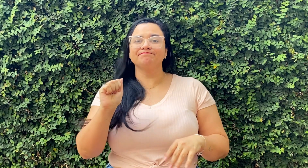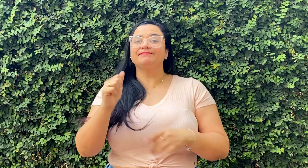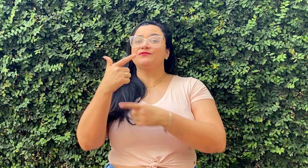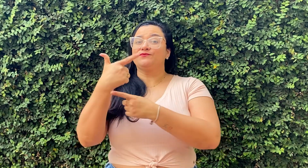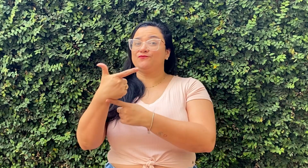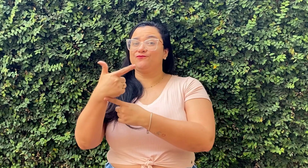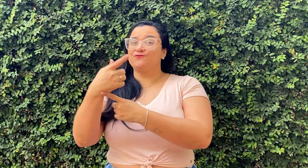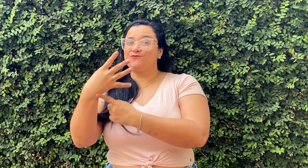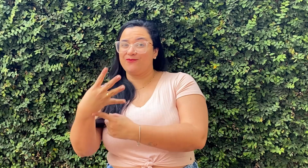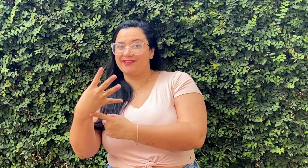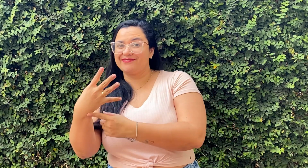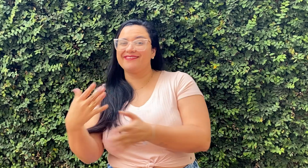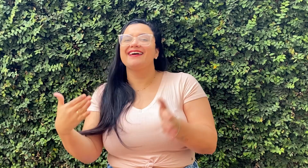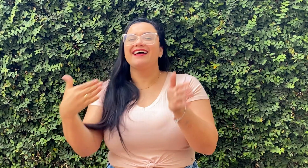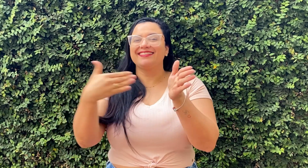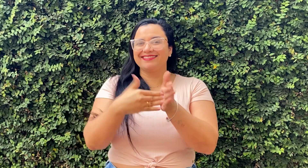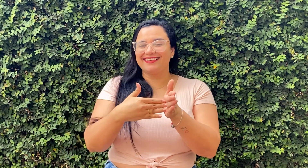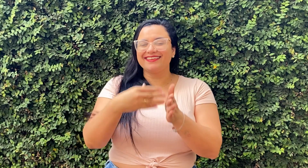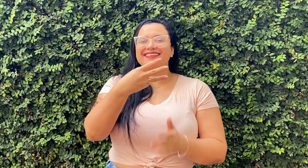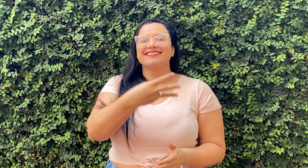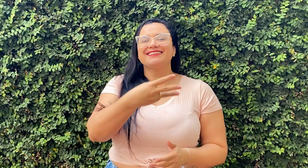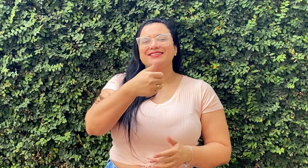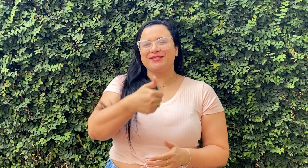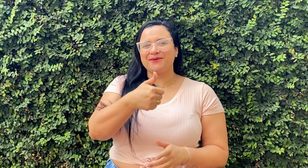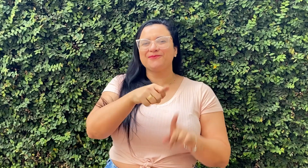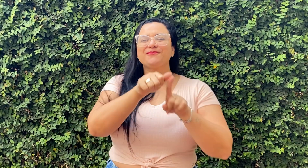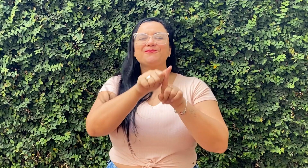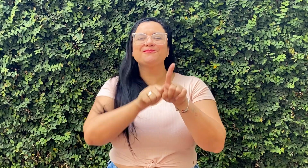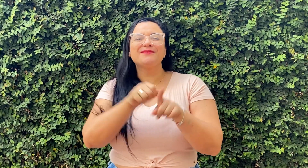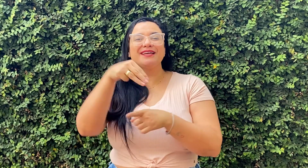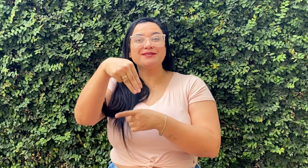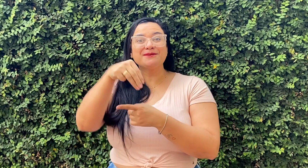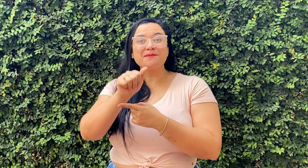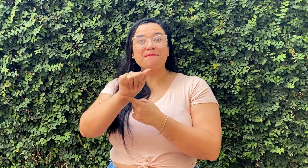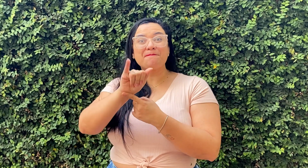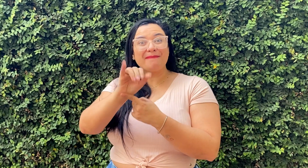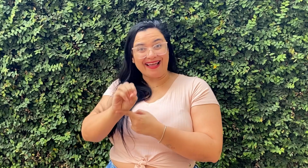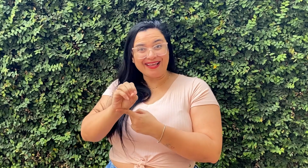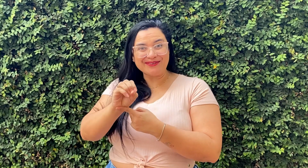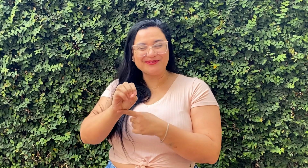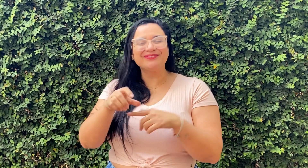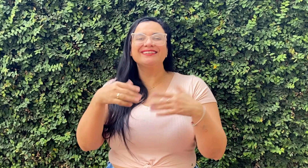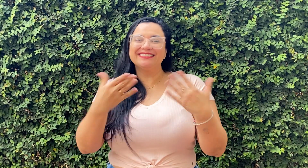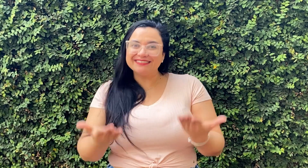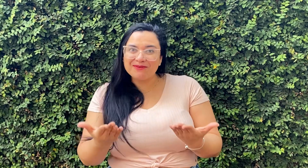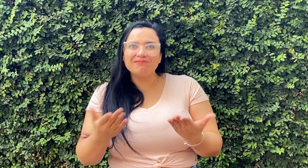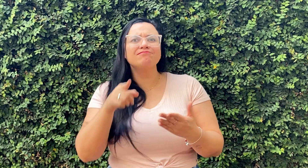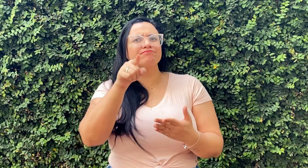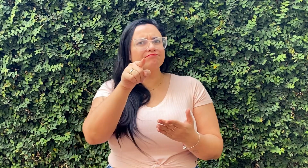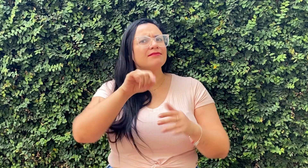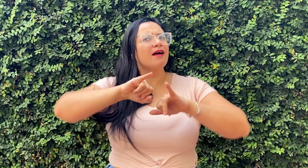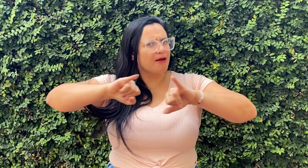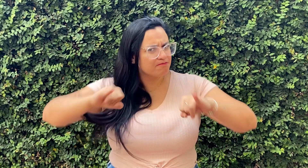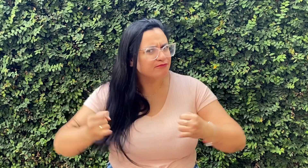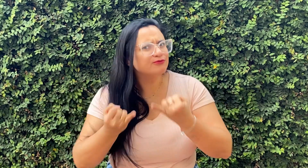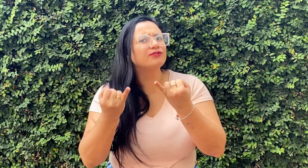vale lembrar que vai acontecer do dia 24 ao dia 31 do mês de maio. Então,